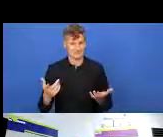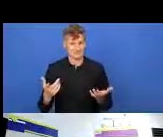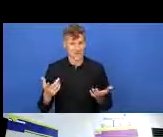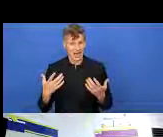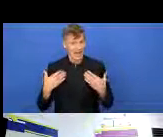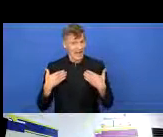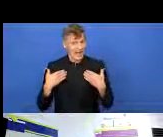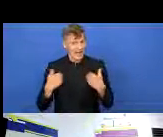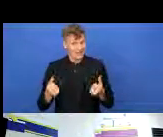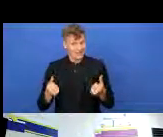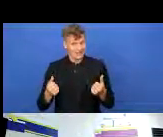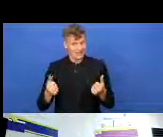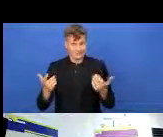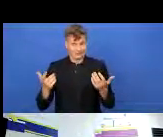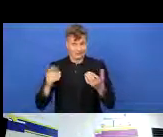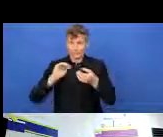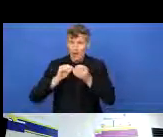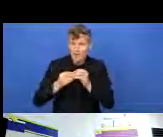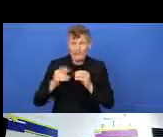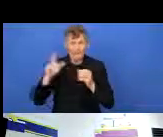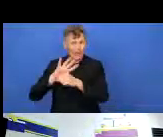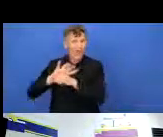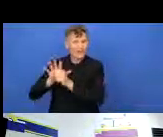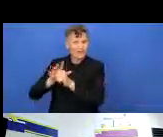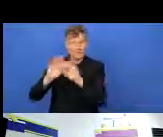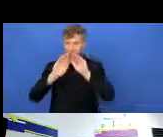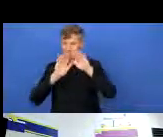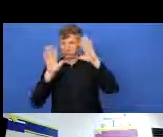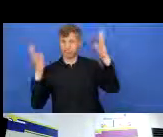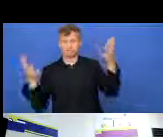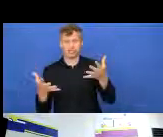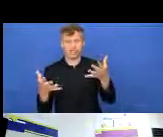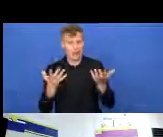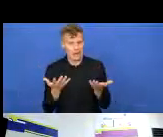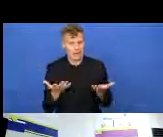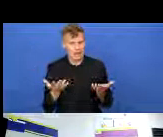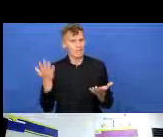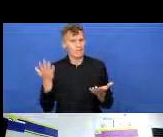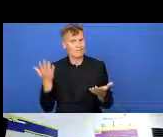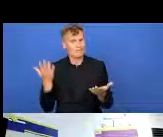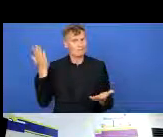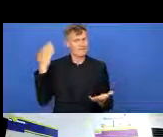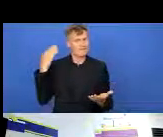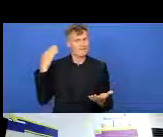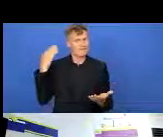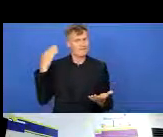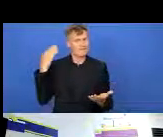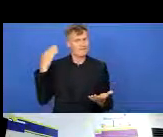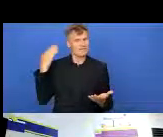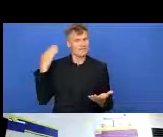encore plus affectés. La perspective holistique de l'éducation et de la protection de la petite